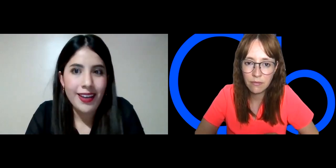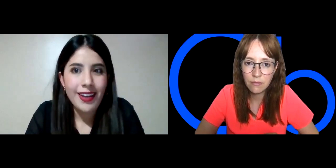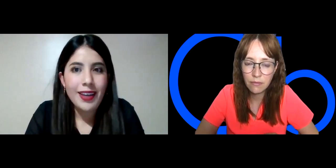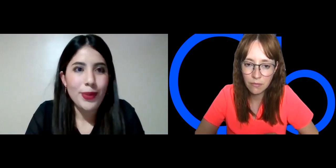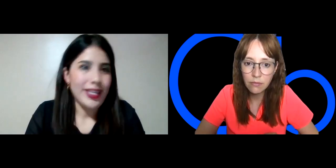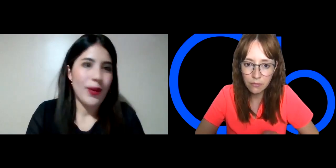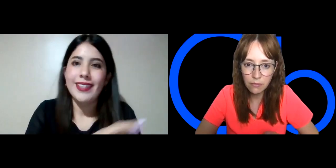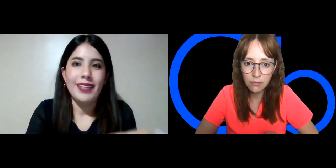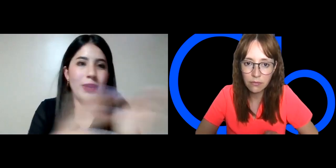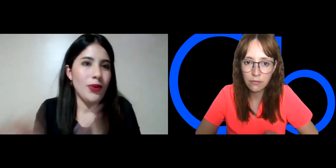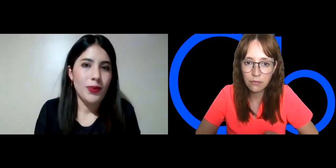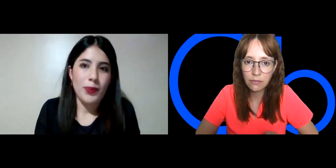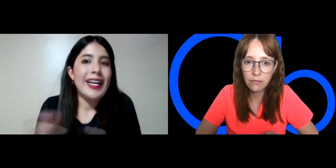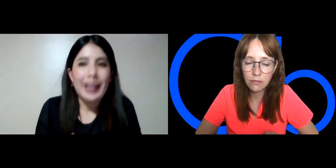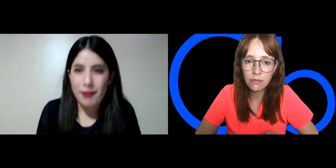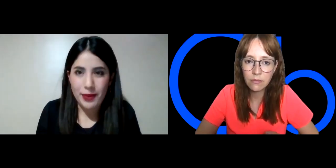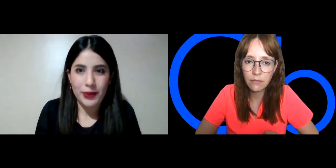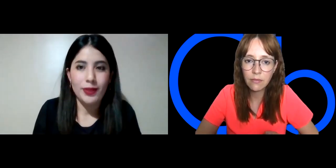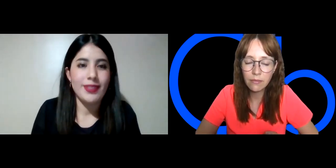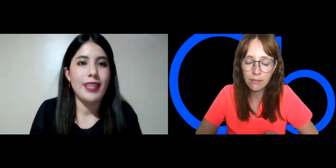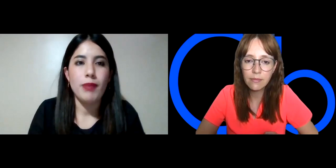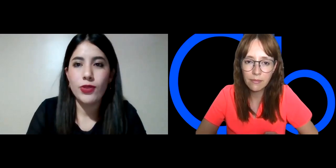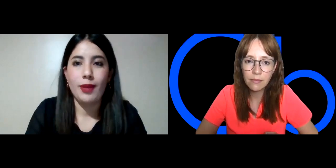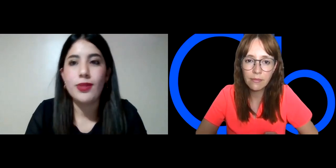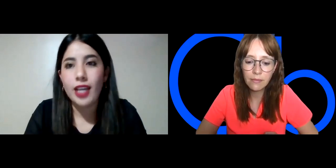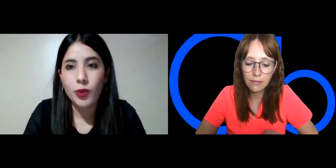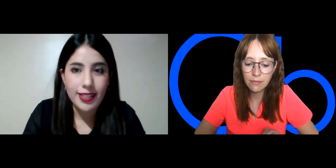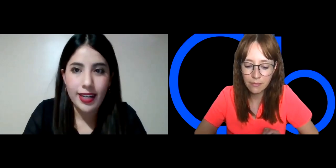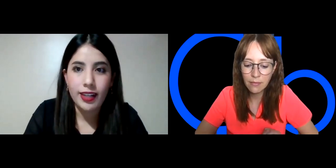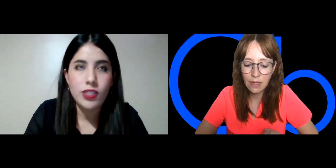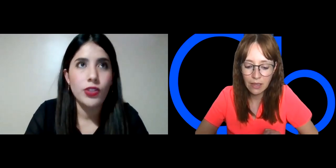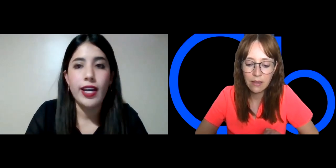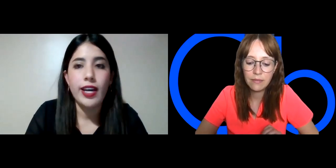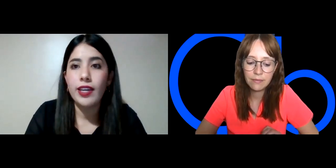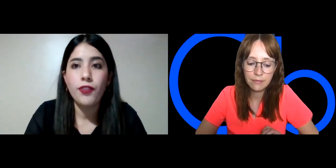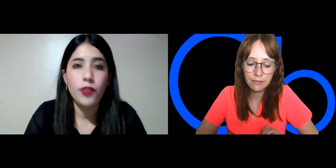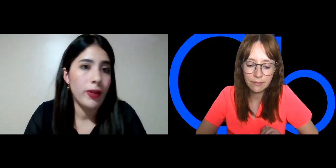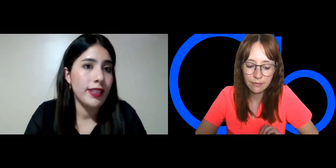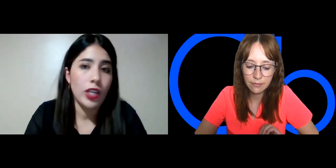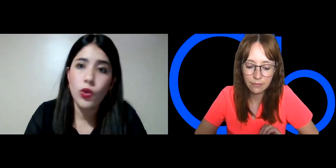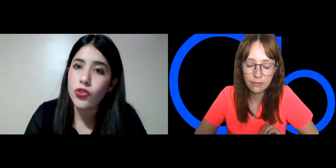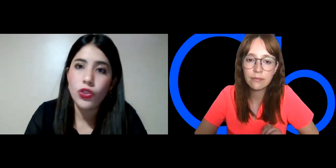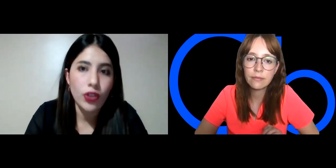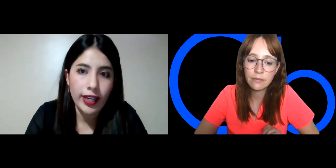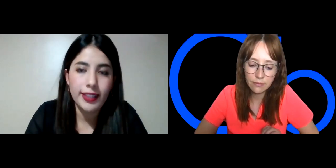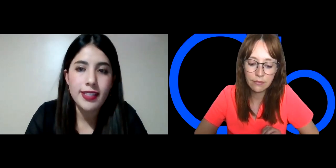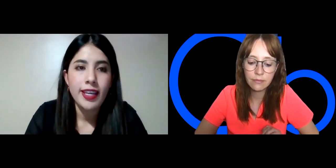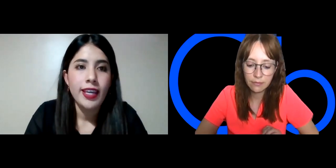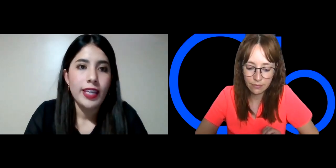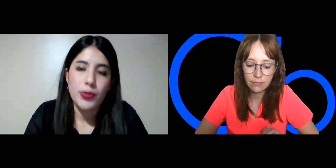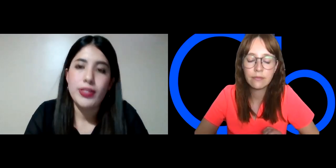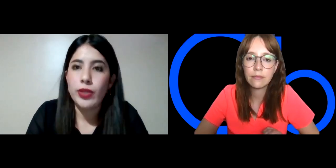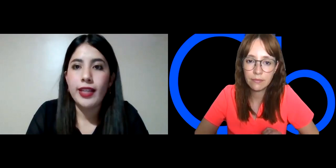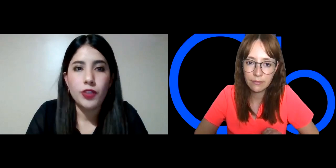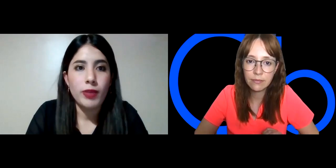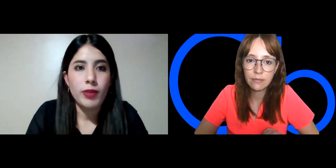minusvalía, pues ahora ese término pues ha cambiado, ¿no? Entonces también nos tenemos que actualizar en eso, ya hay formas que no son correctas y pues